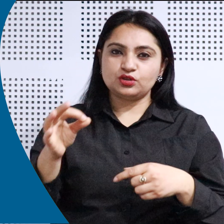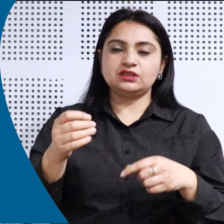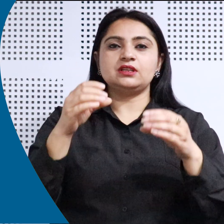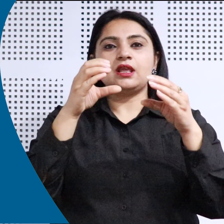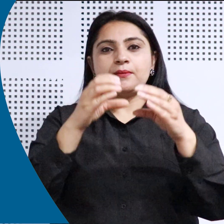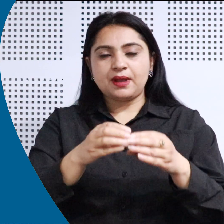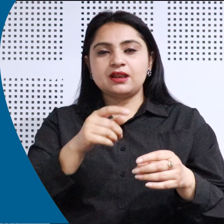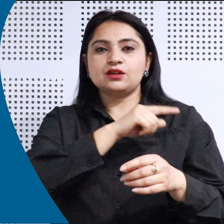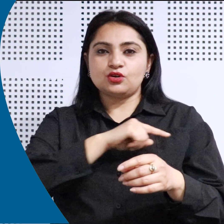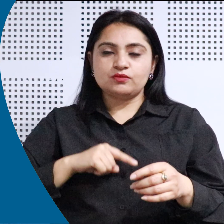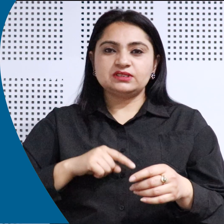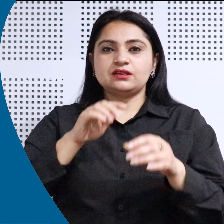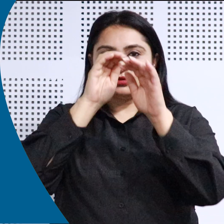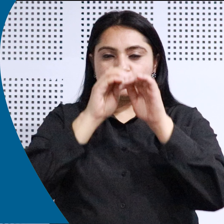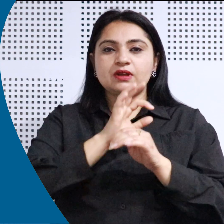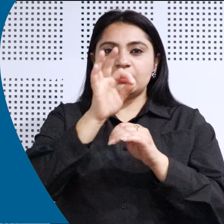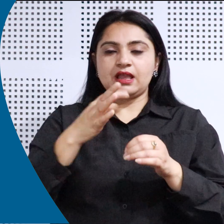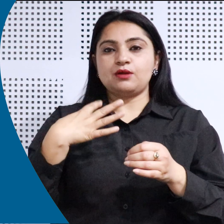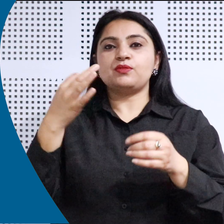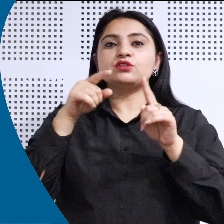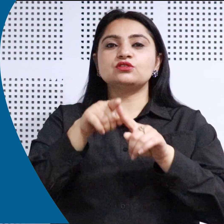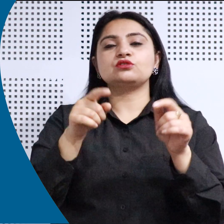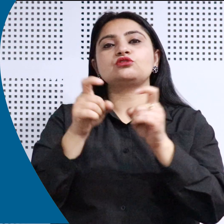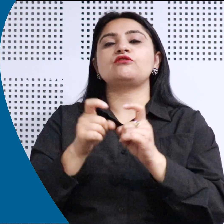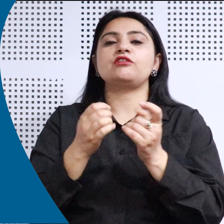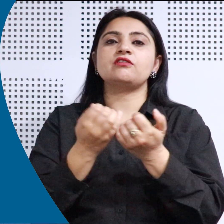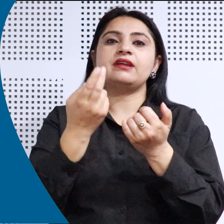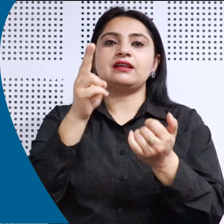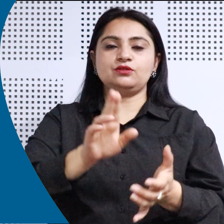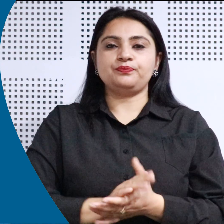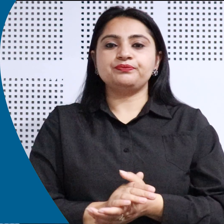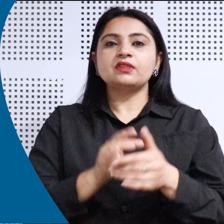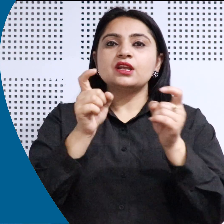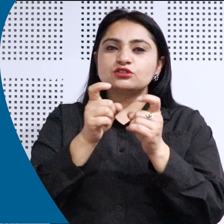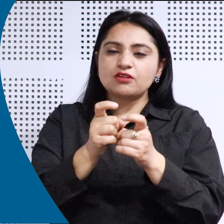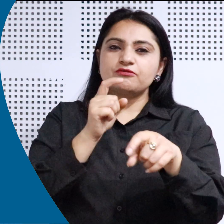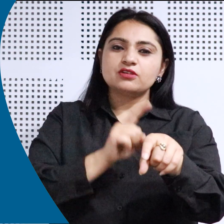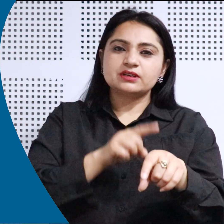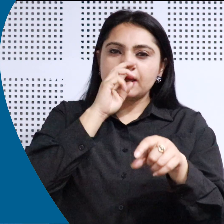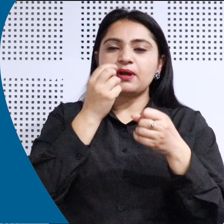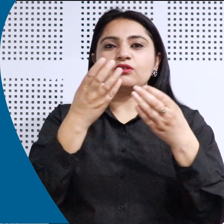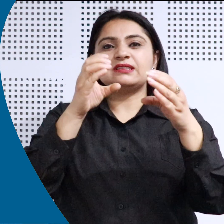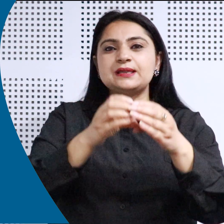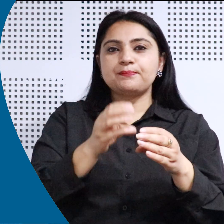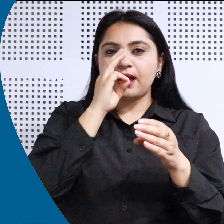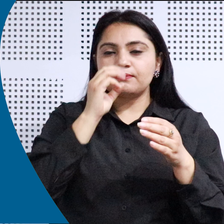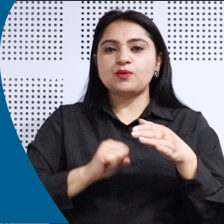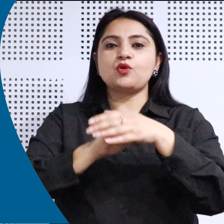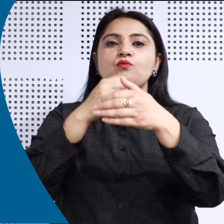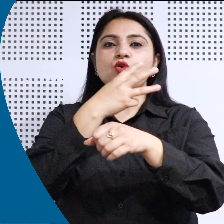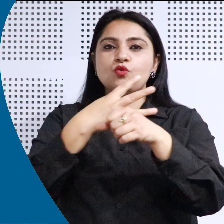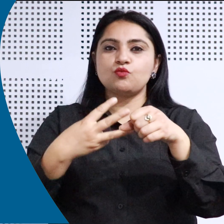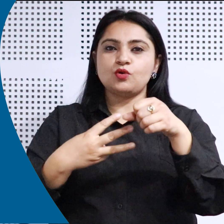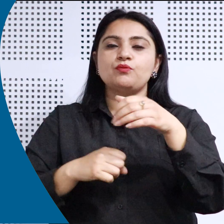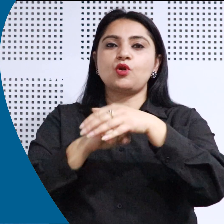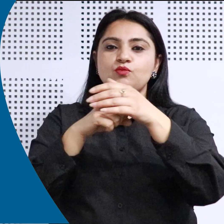कर्मचारी र सरोकारवाला निकायका प्रतिनिधिसँग छलफल गरेका थियौँ। छलफलको क्रममा कतिपय पालिकामा प्रमुख,